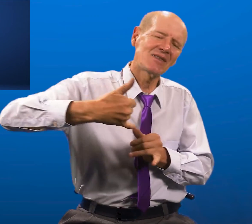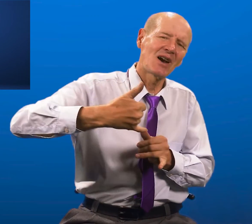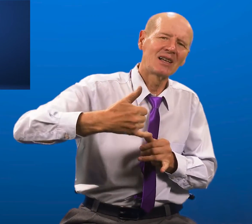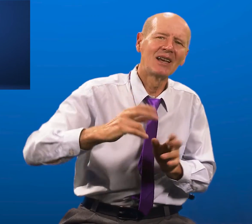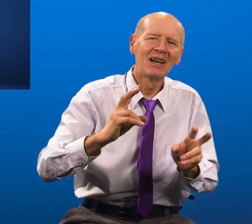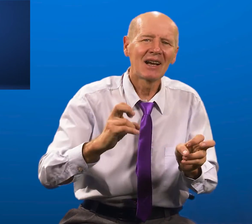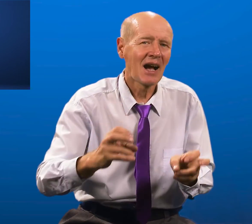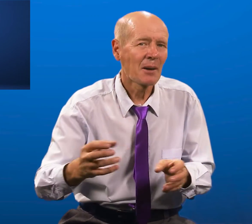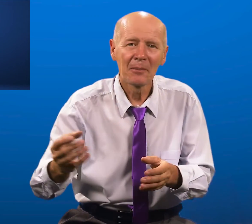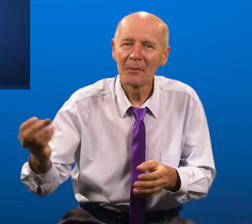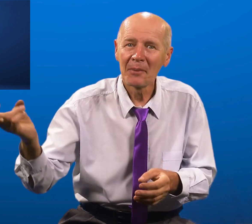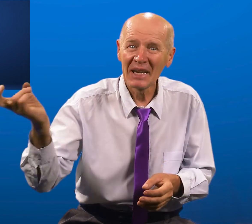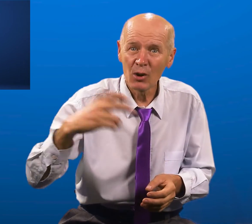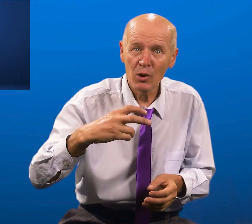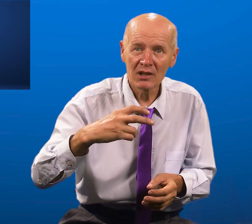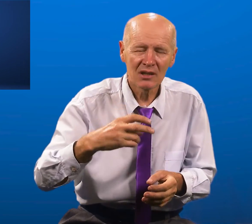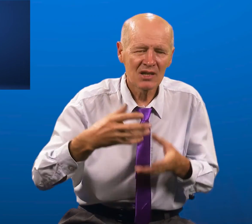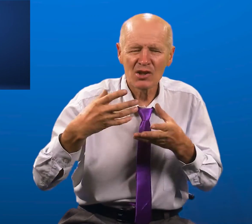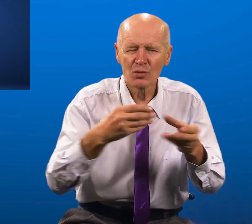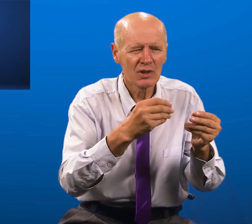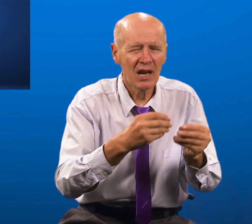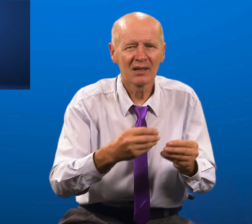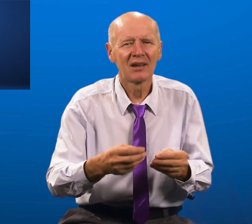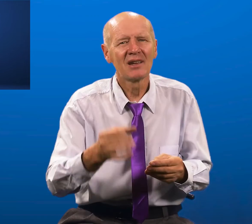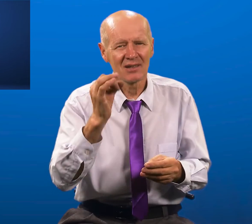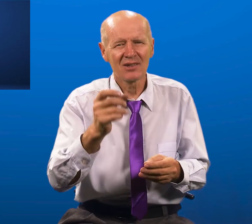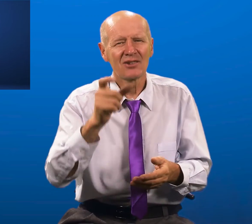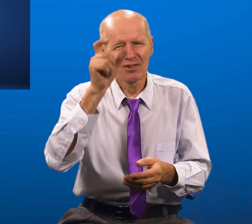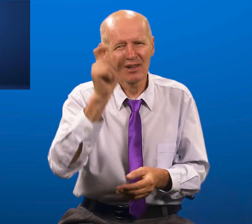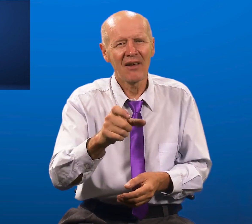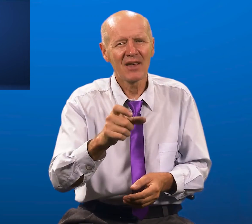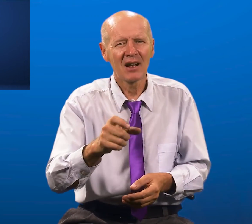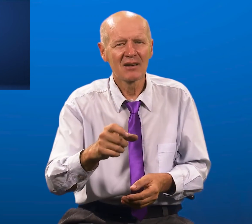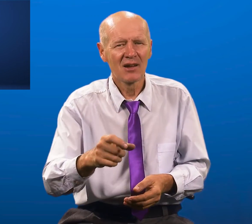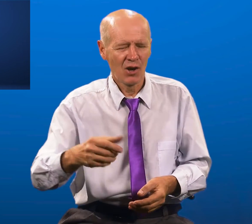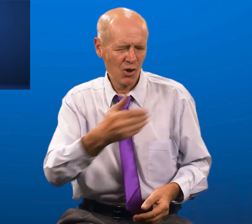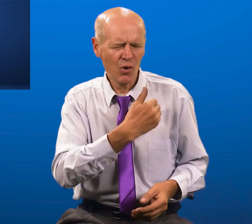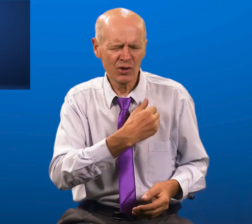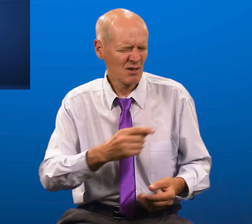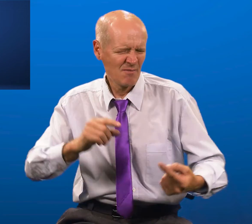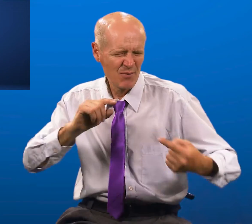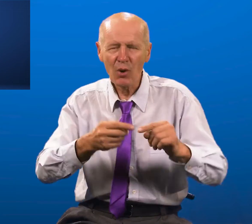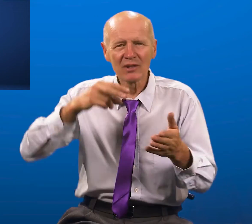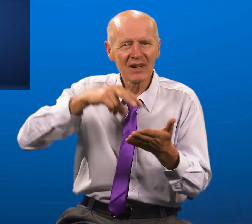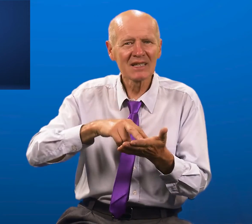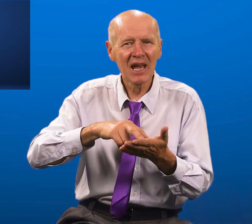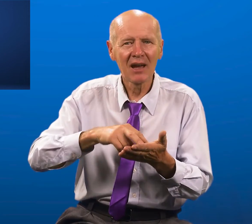только приходит это искушение, и человек утверждается в том, чтобы противостоять этому